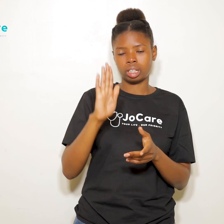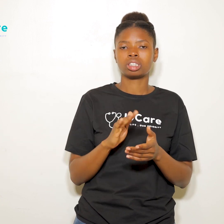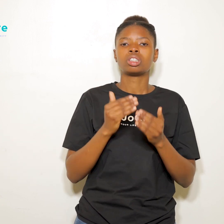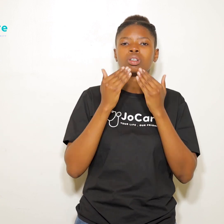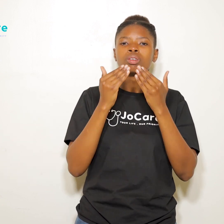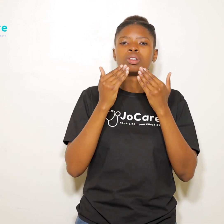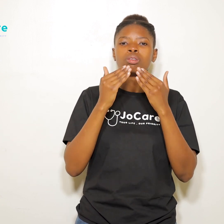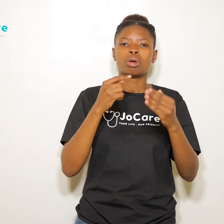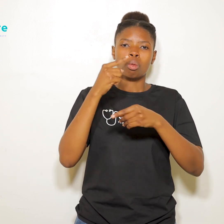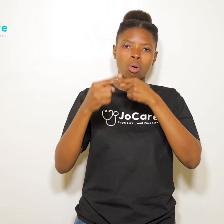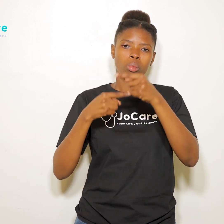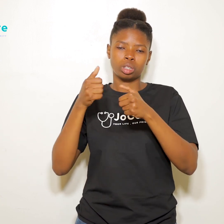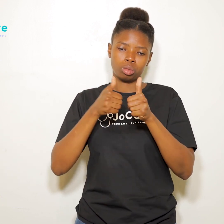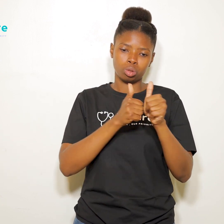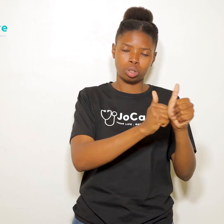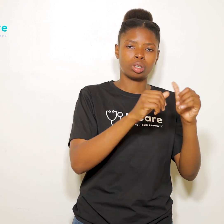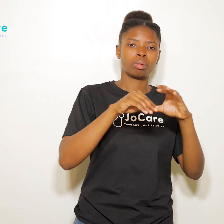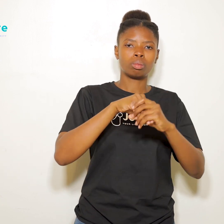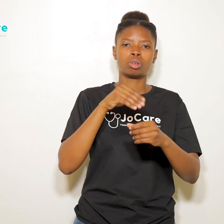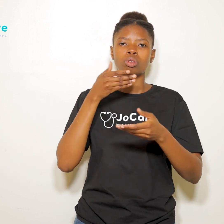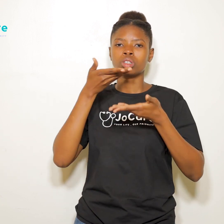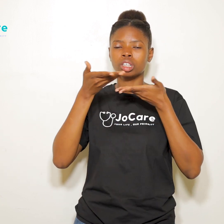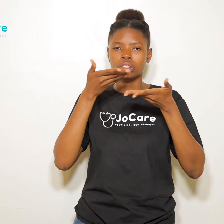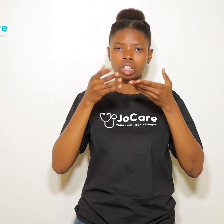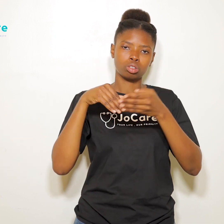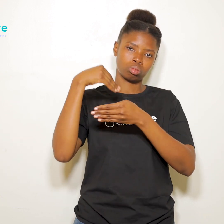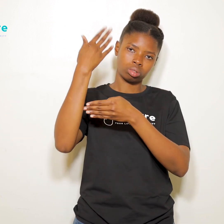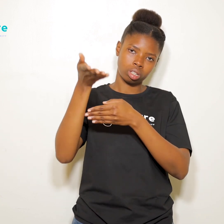muze kongera kudukurikira mu kiganiro cyacu gitaha. Murakoze.